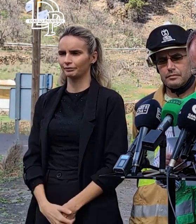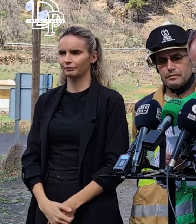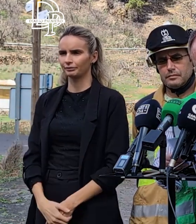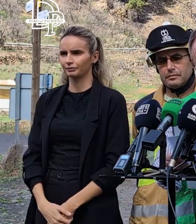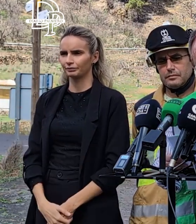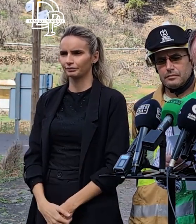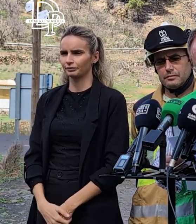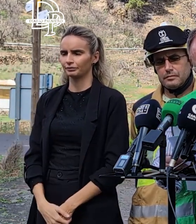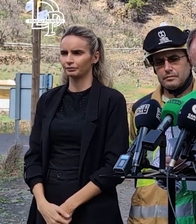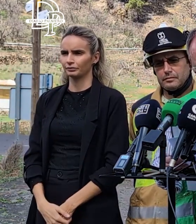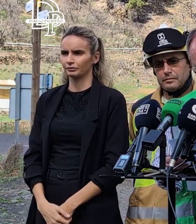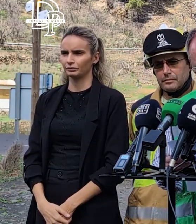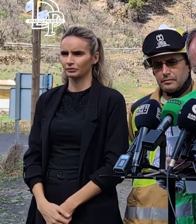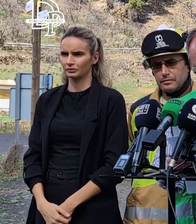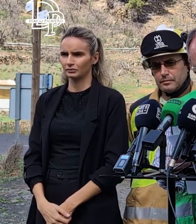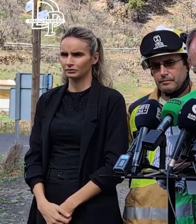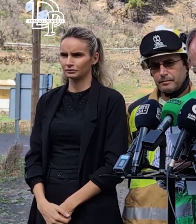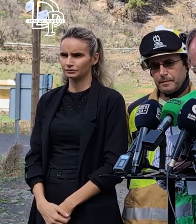Bueno, yo